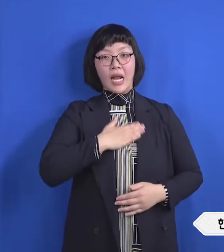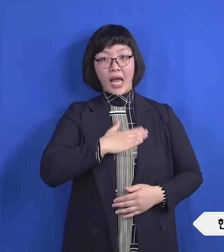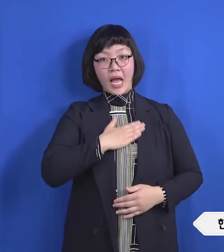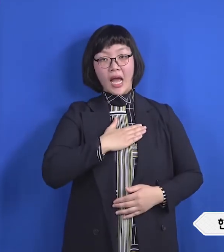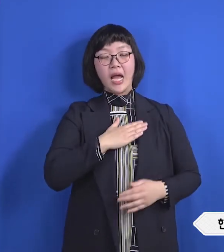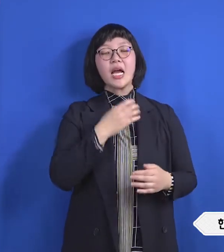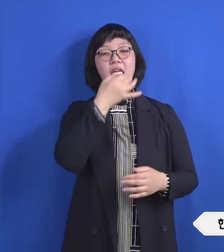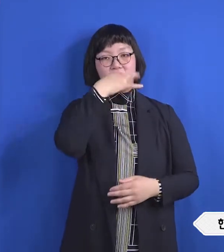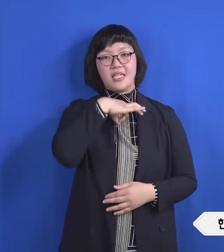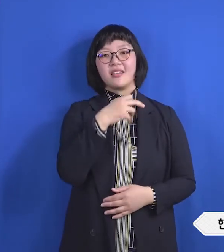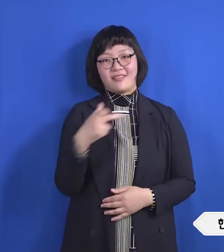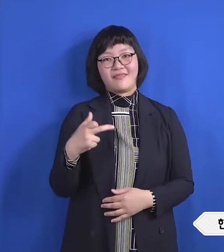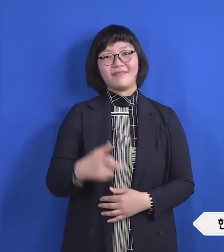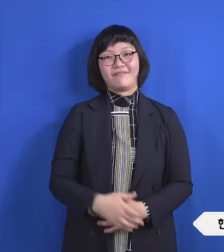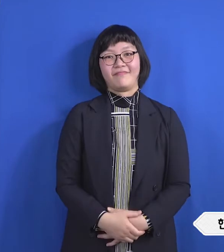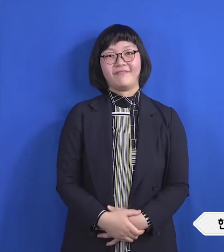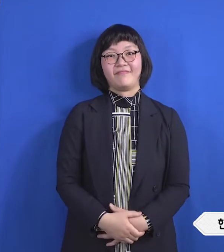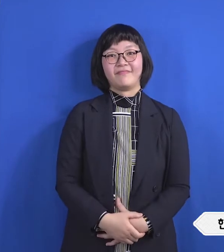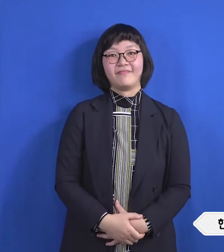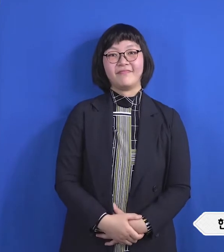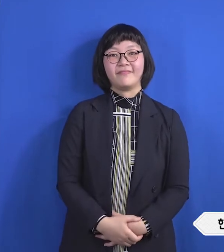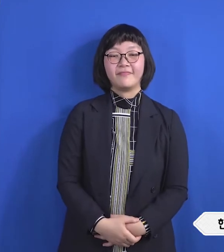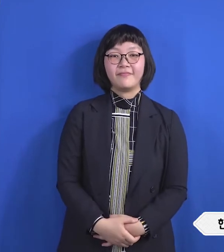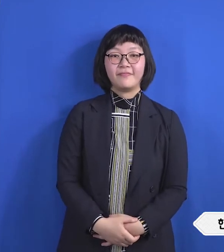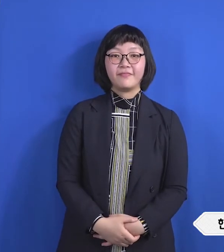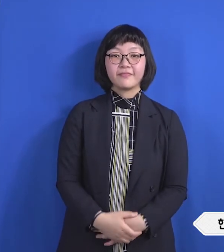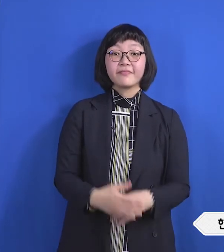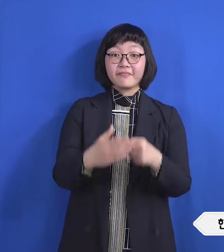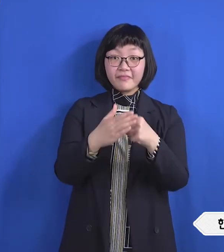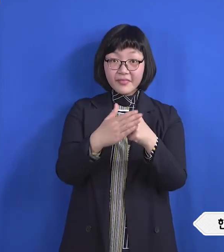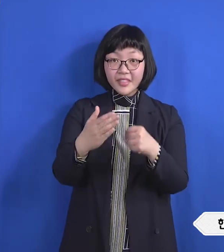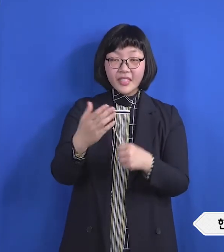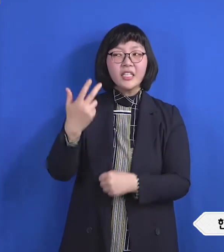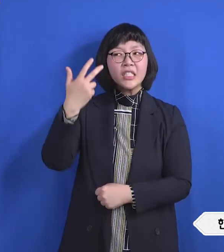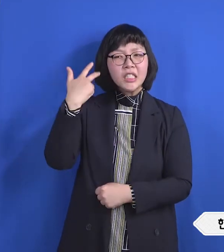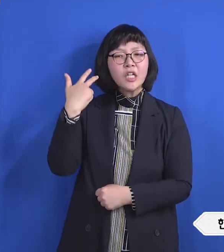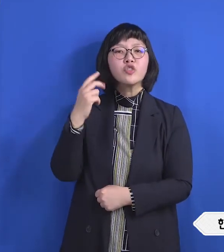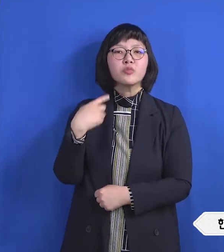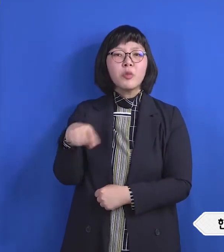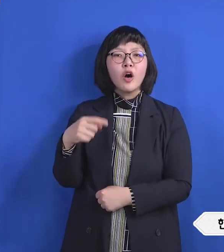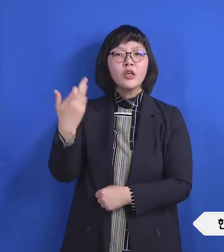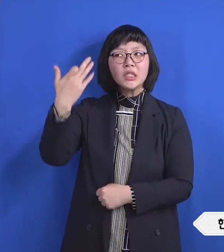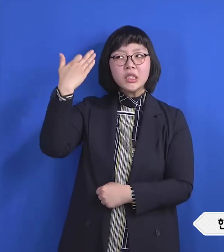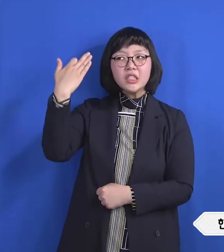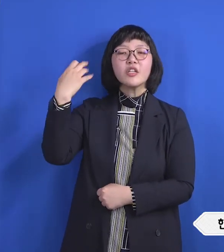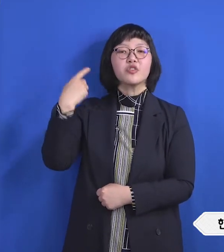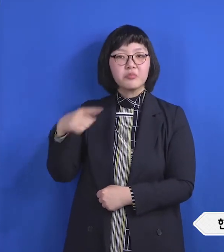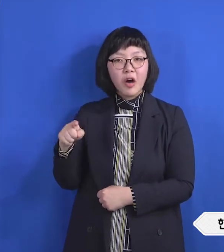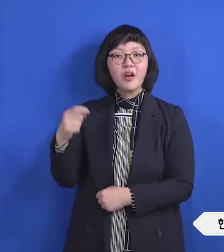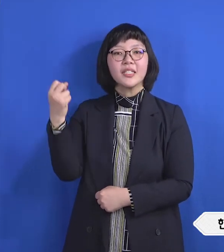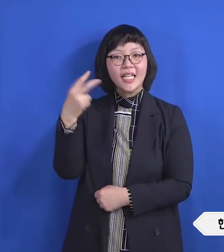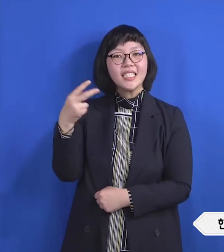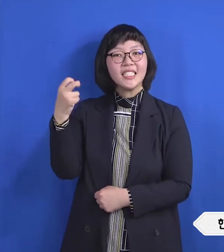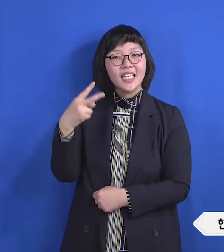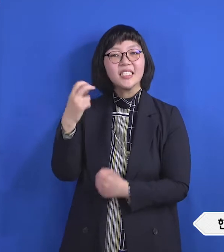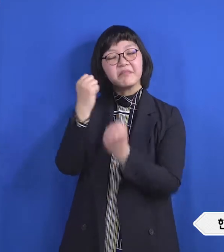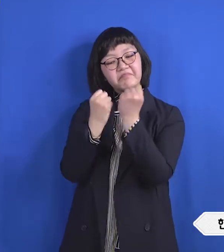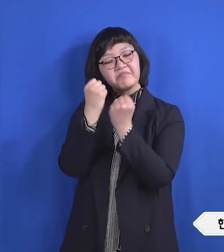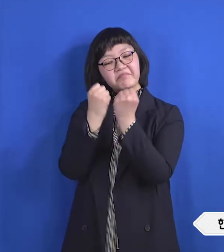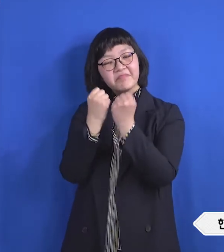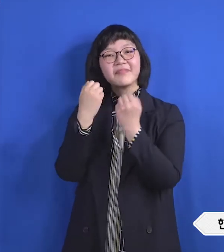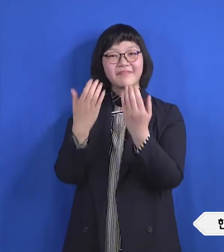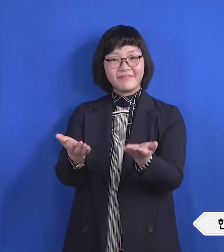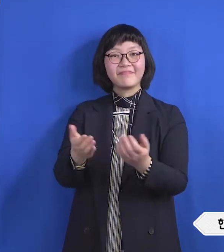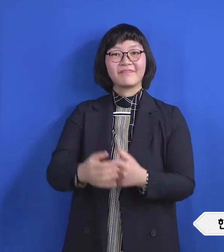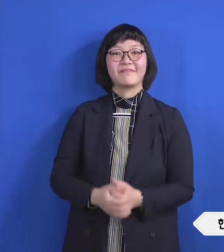하는 것을 살펴보는 것이 꼭 필요하겠죠. 그래서 지난주 내용을 다시 리마인드를